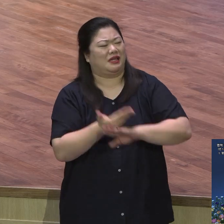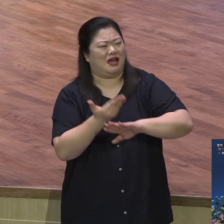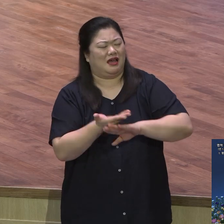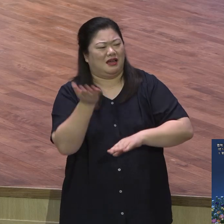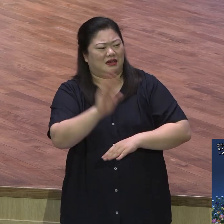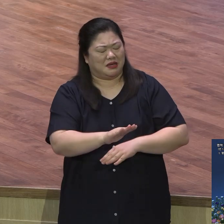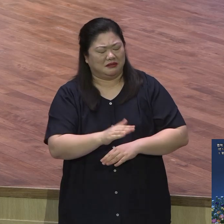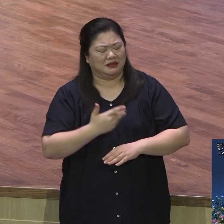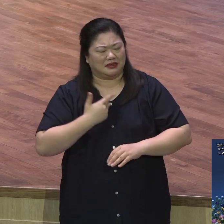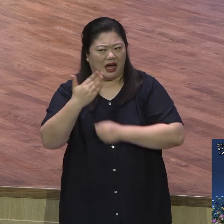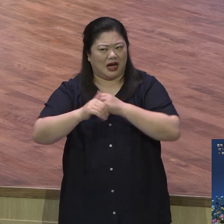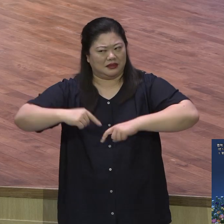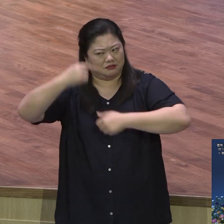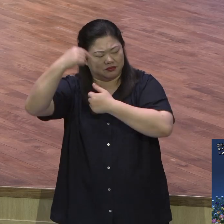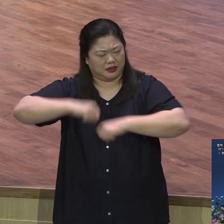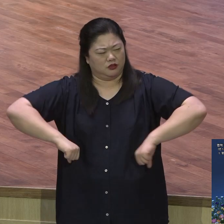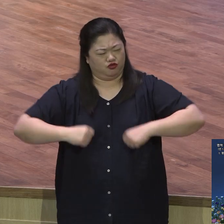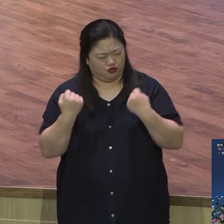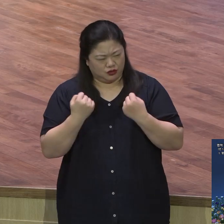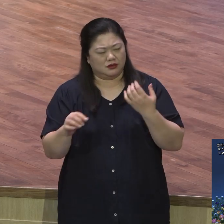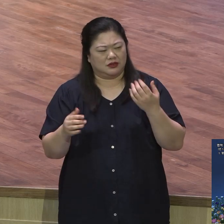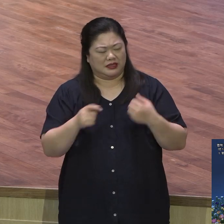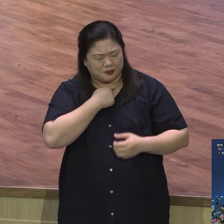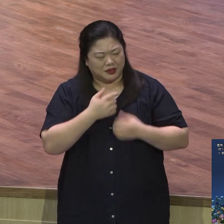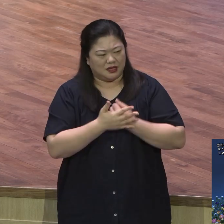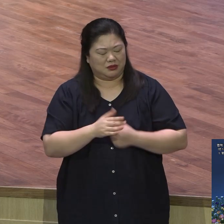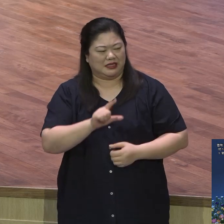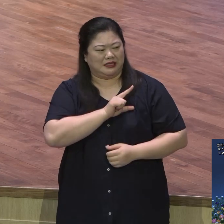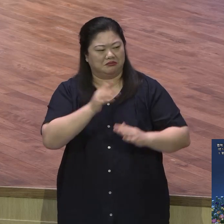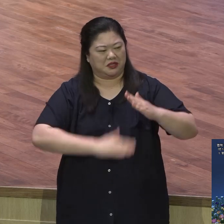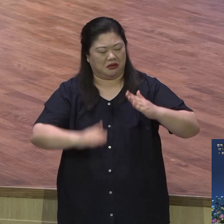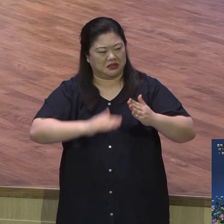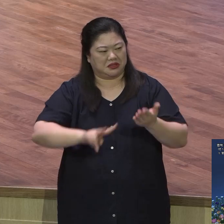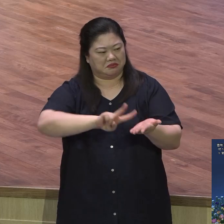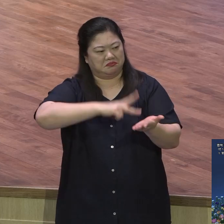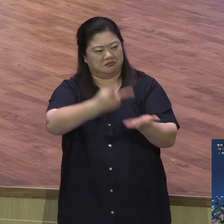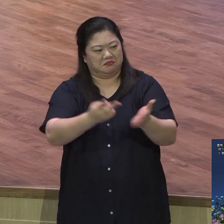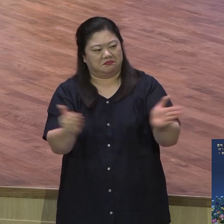그렇구나 참 이름도 바꾸구나 순종하려고 여러분